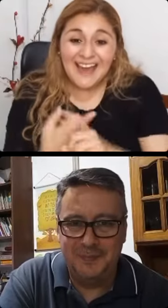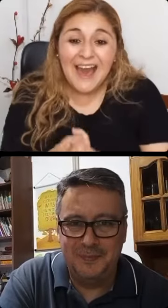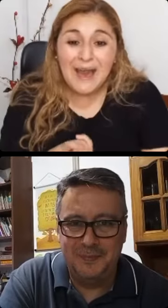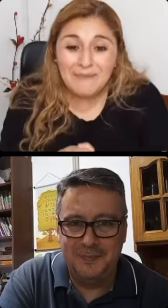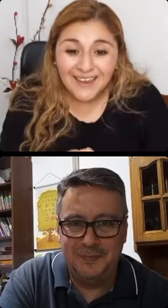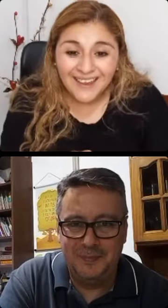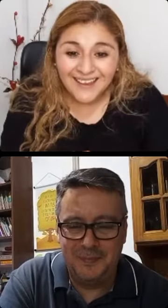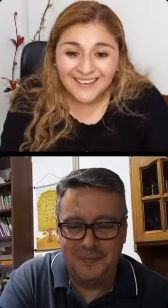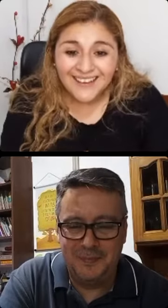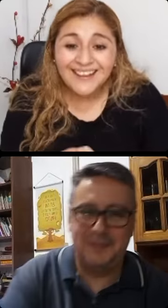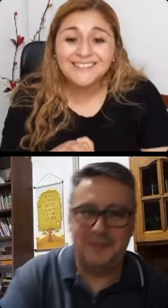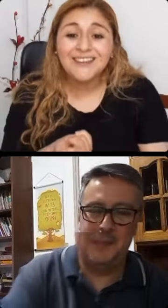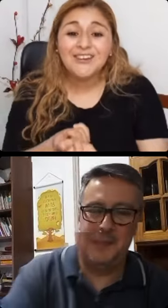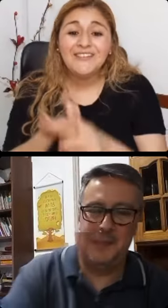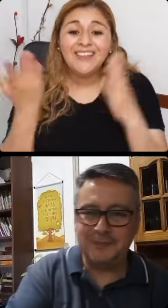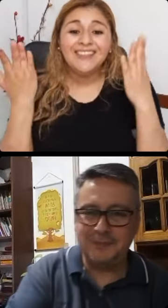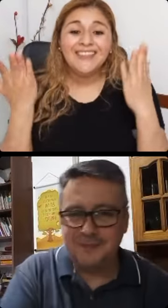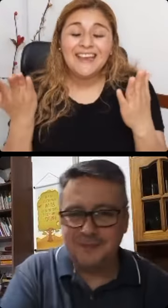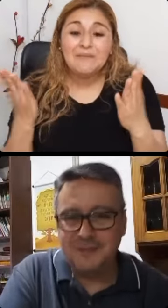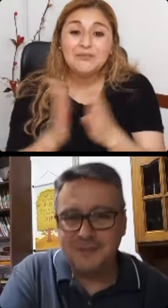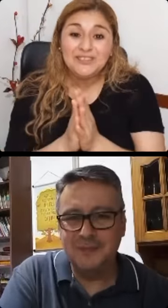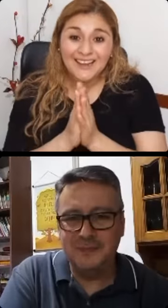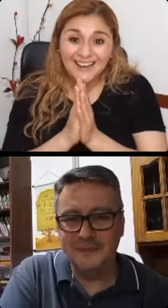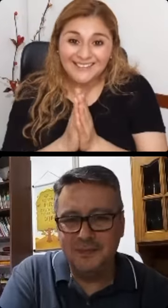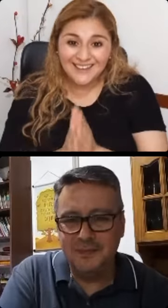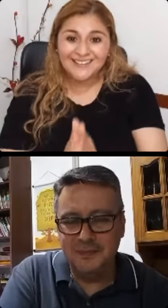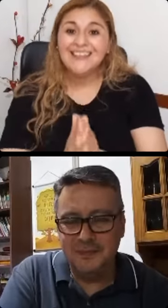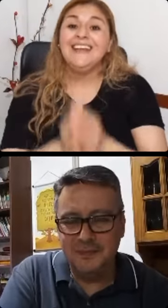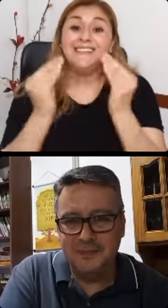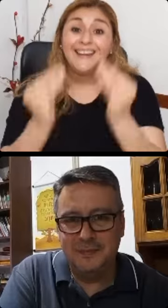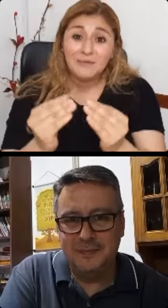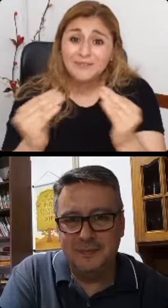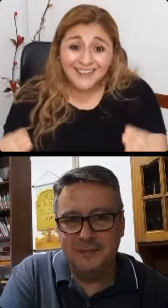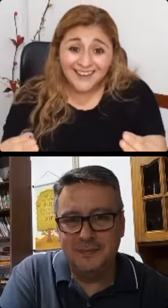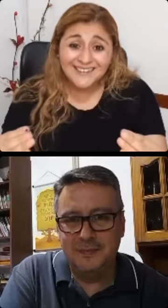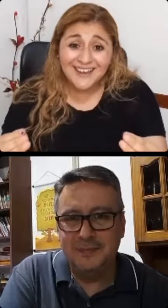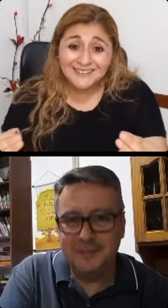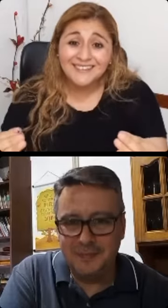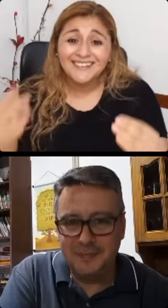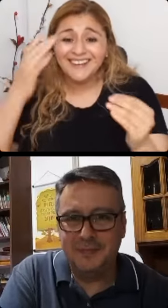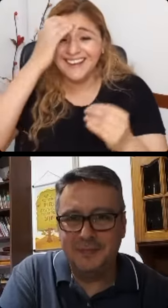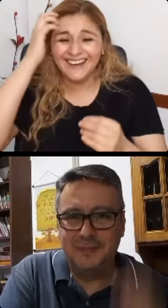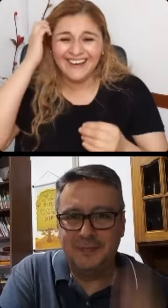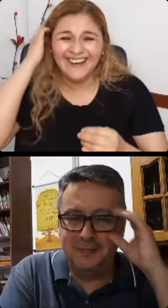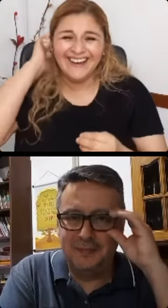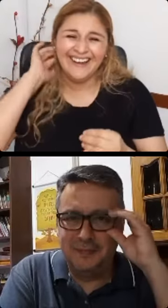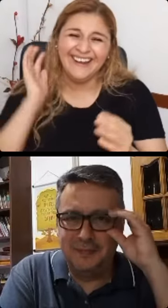Amén Amén el Señor te bendiga muchas gracias Sergio muchas gracias